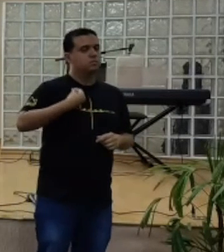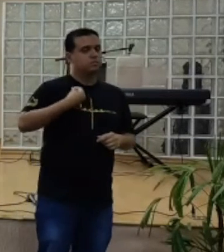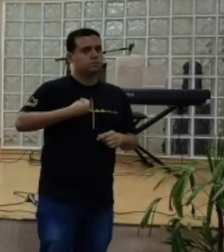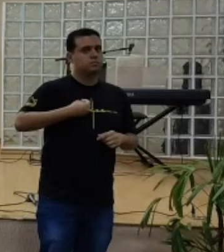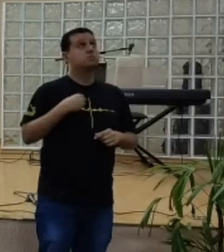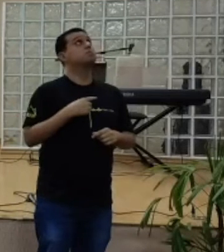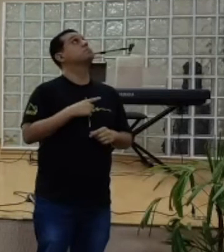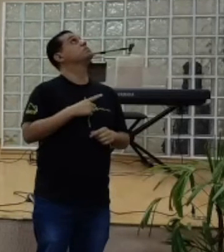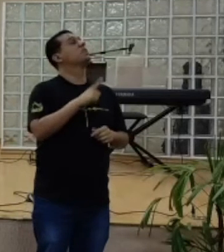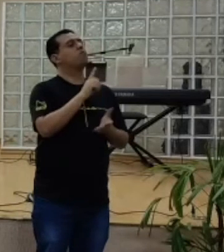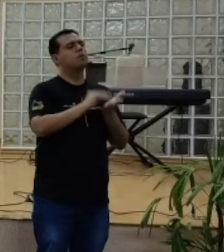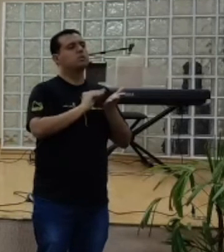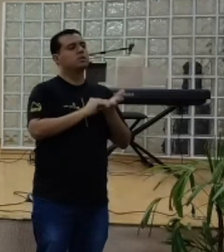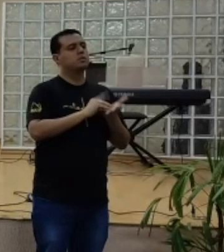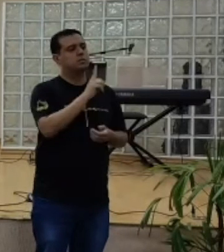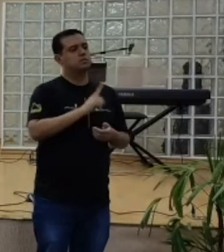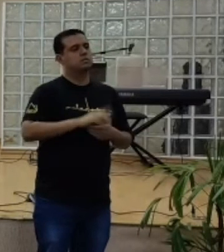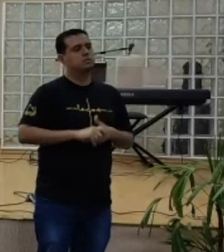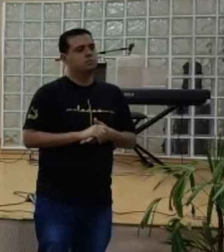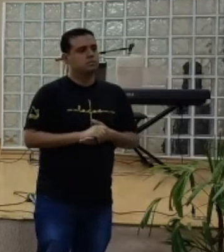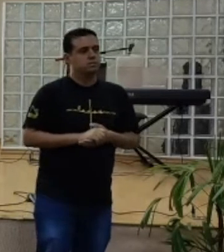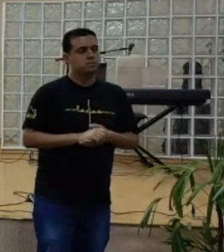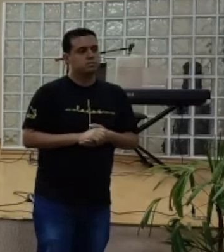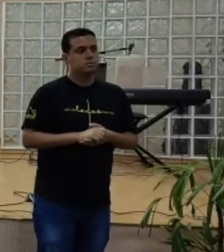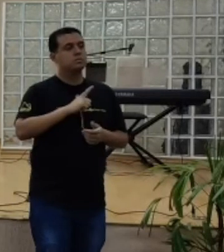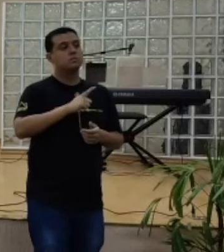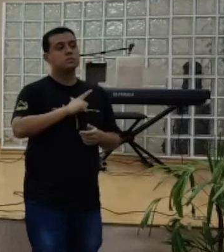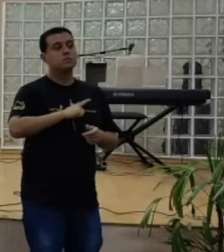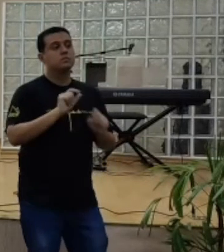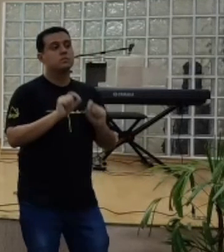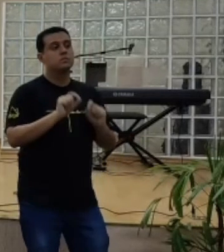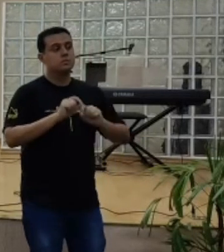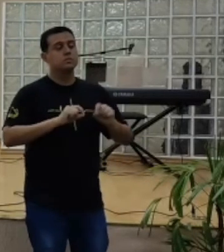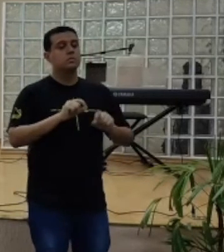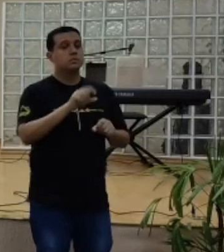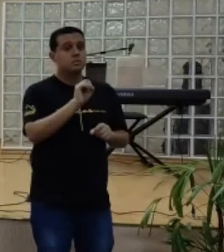que é bem simples a gente pensar, se você já tem filhos,